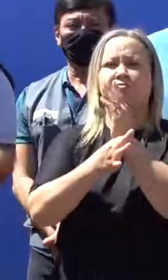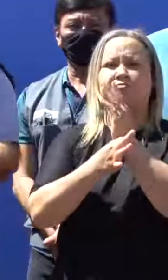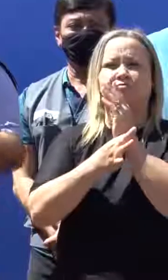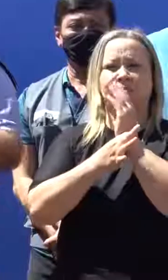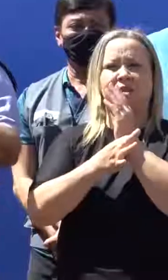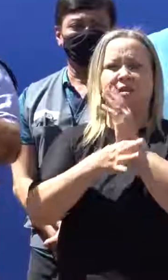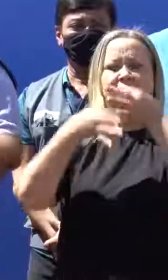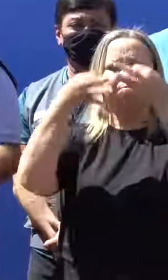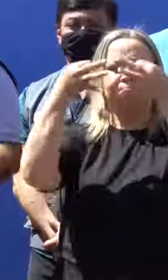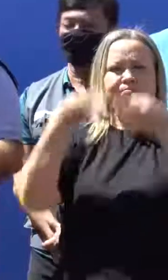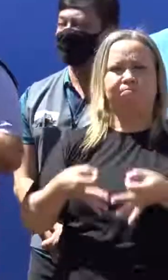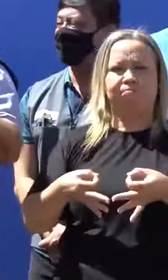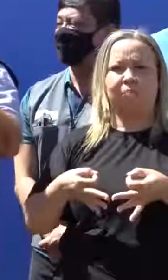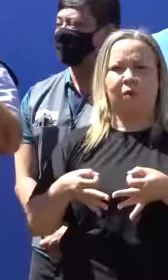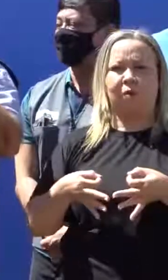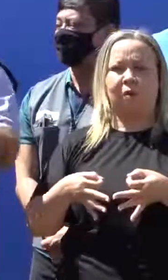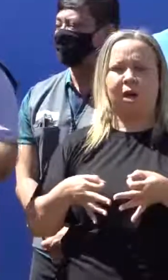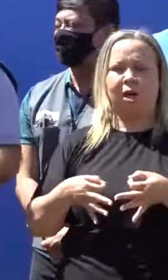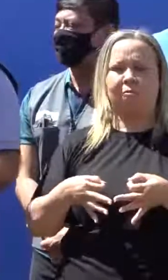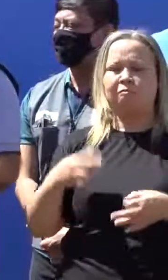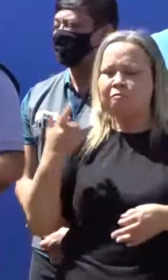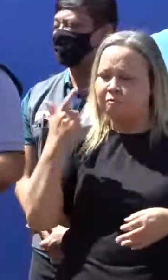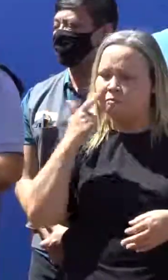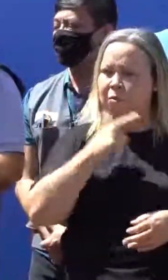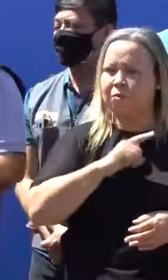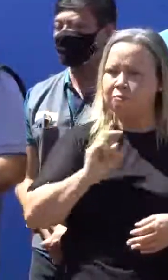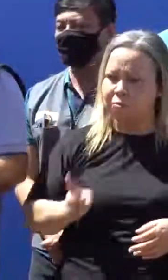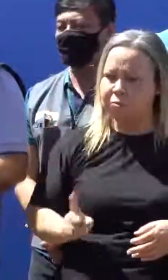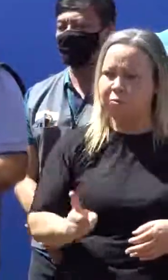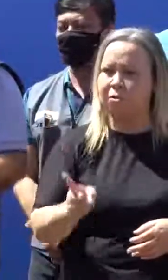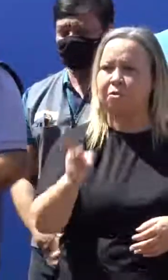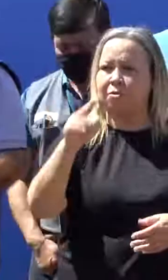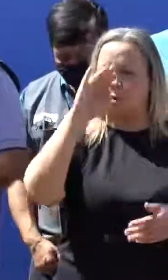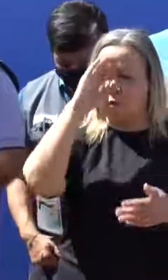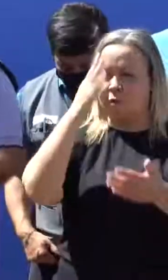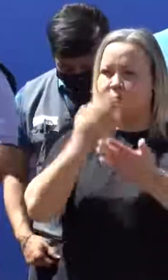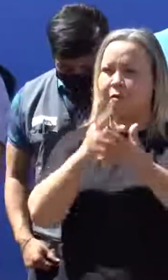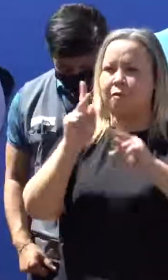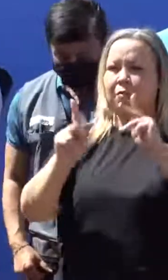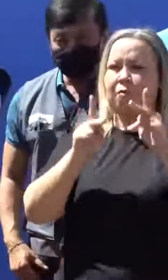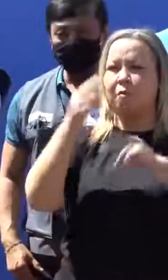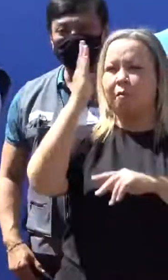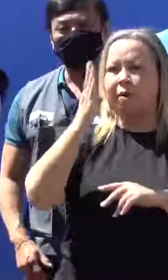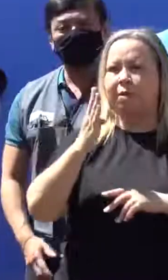públicas de saúde. Então vamos em frente, vamos seguir fortes e com a confiança do povo brasileiro.